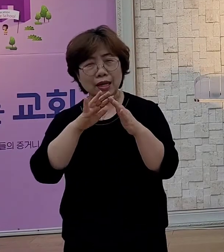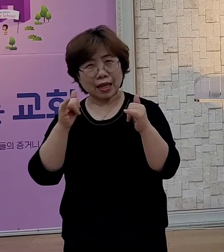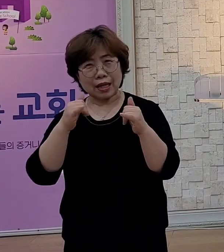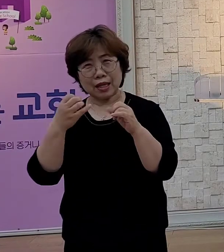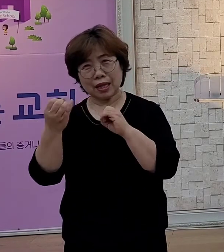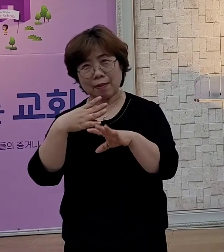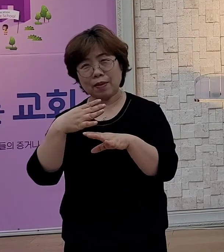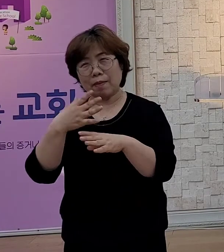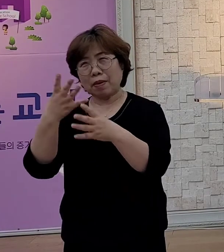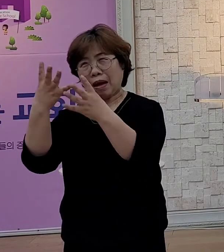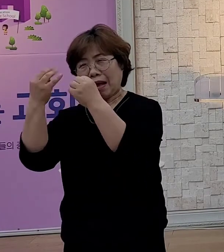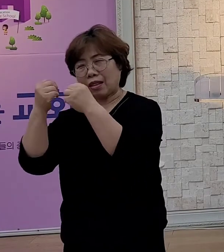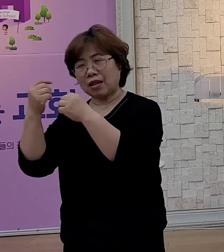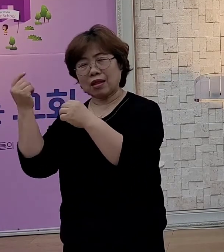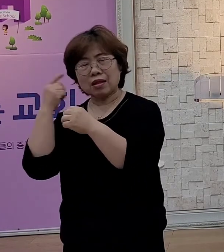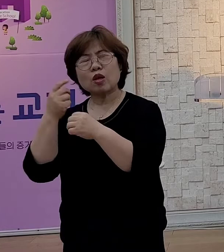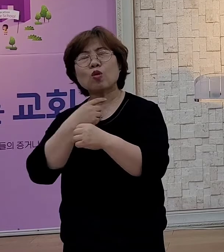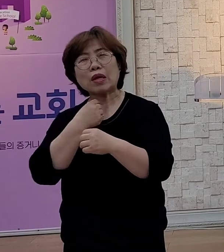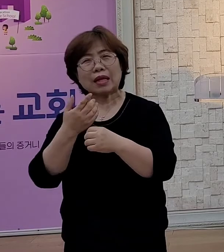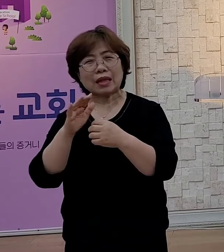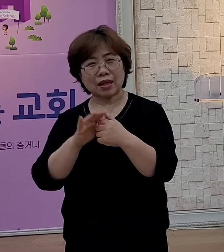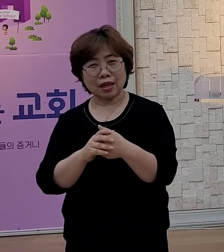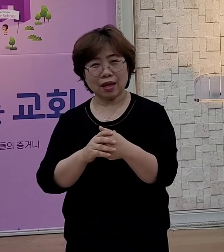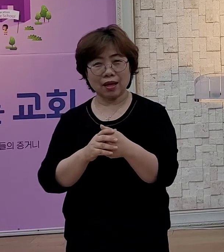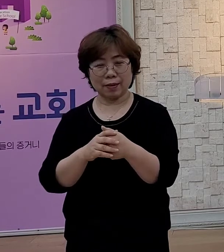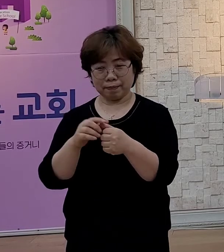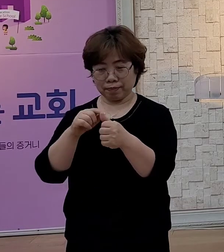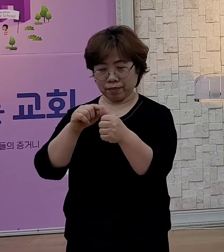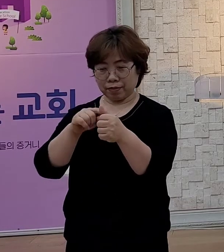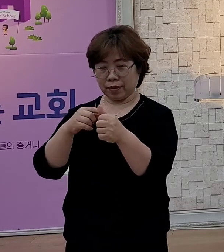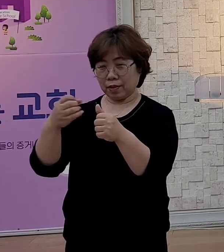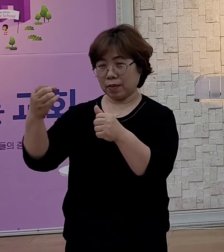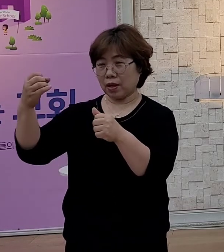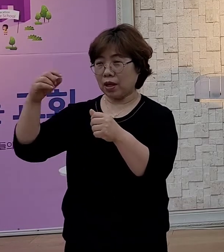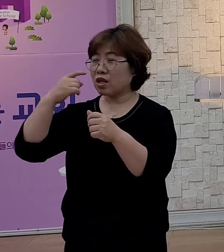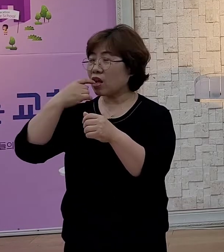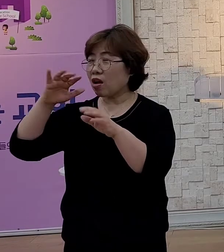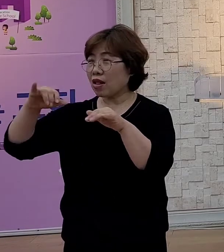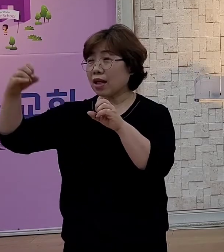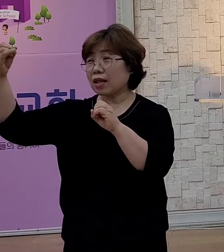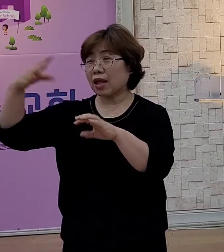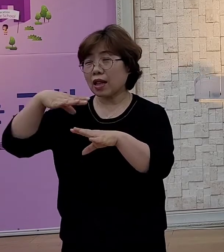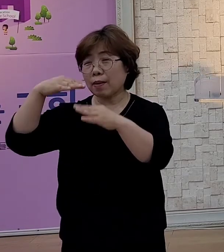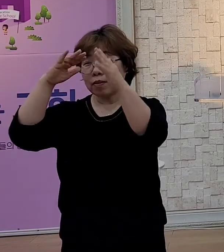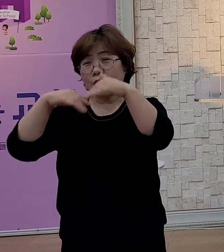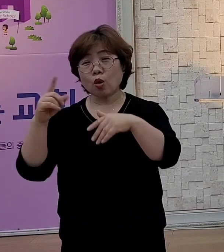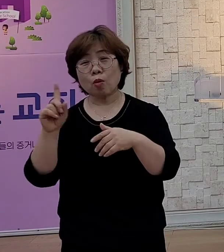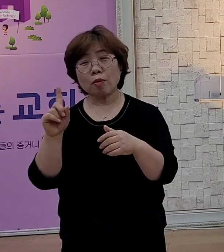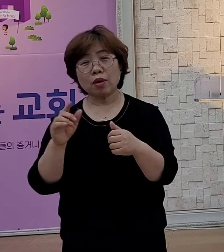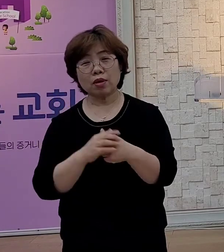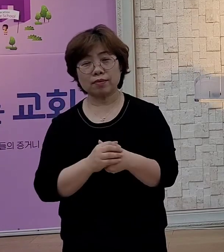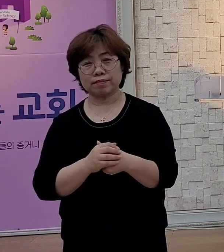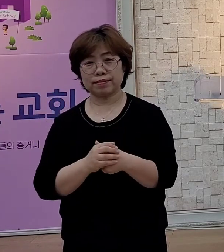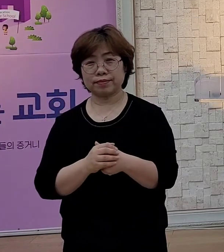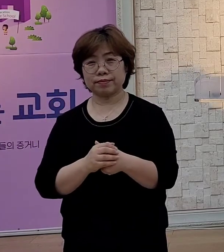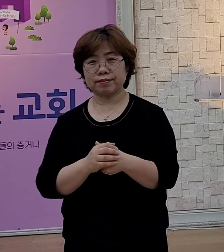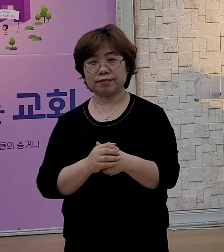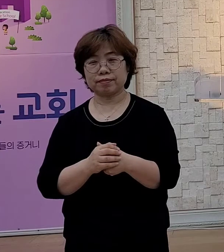많다고 대답을 원했을 거 아니에요. 천국인데. 그런데 천사가 대답합니다.